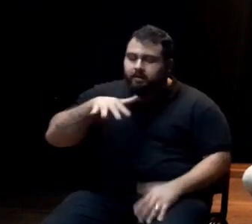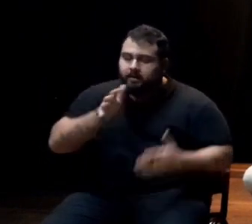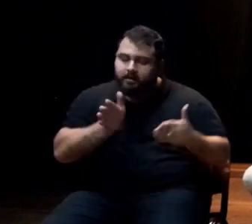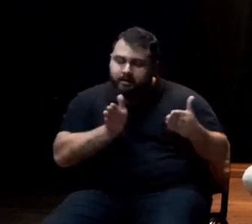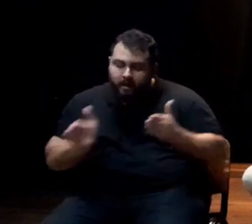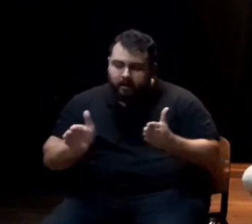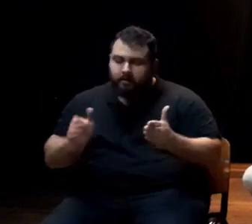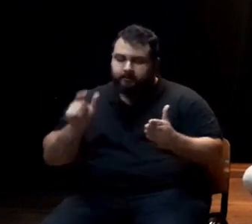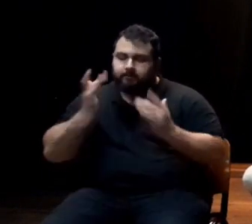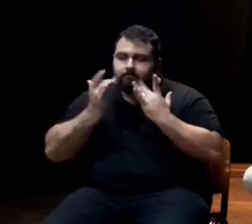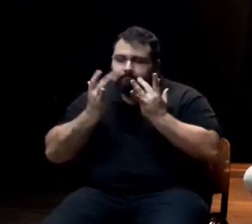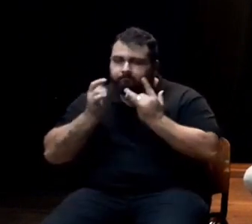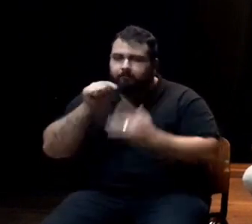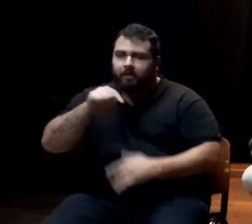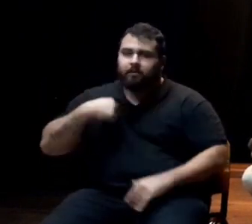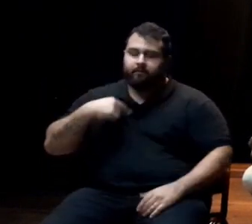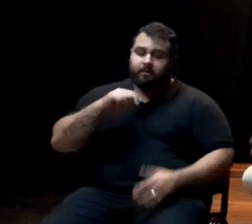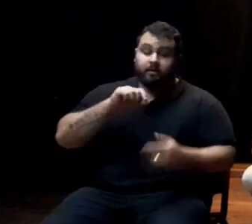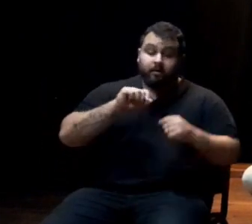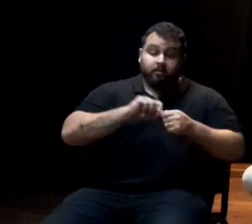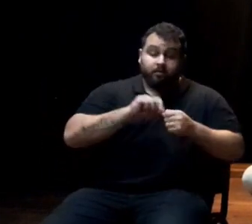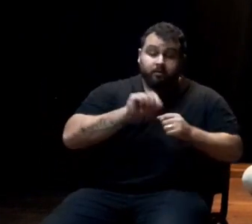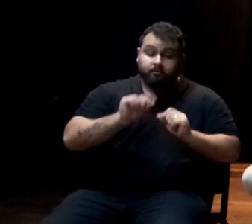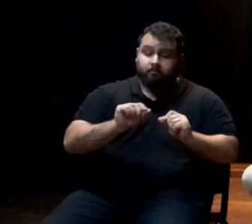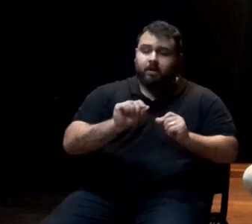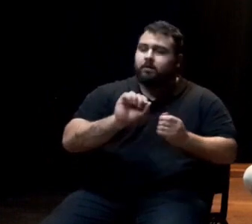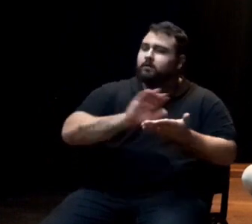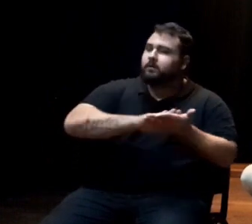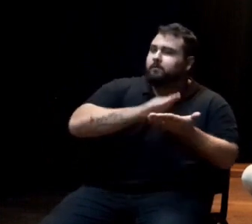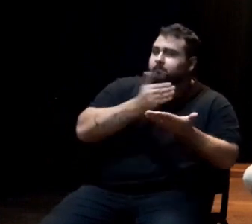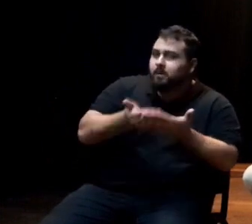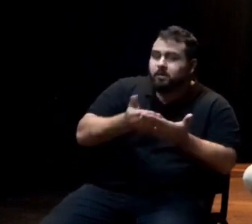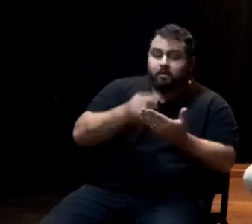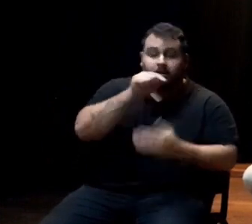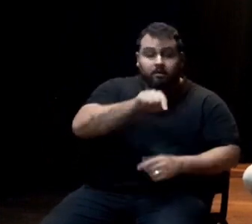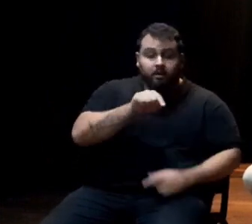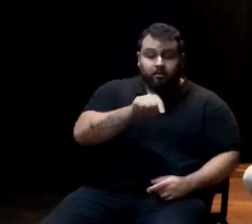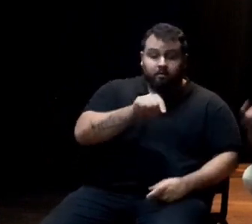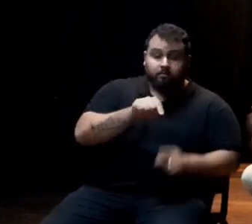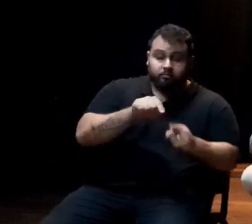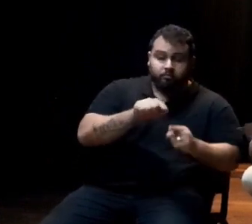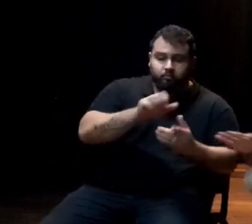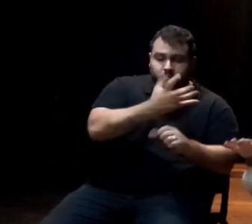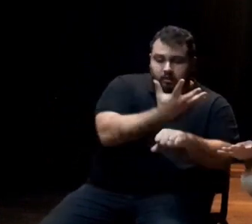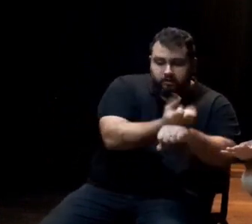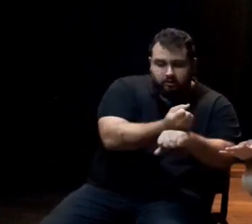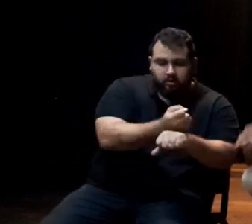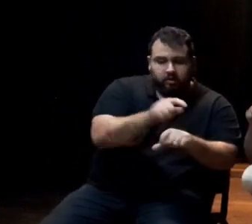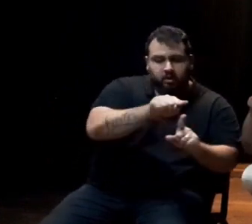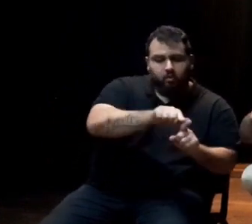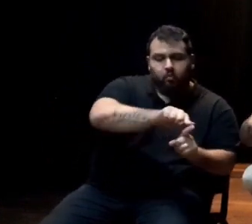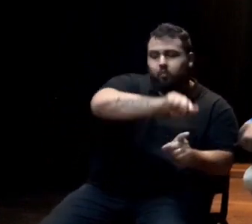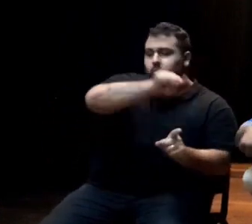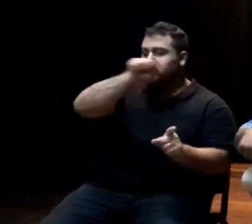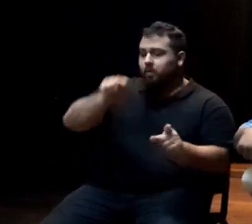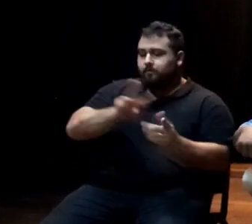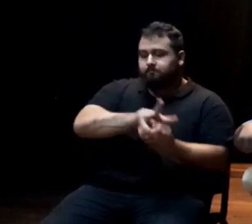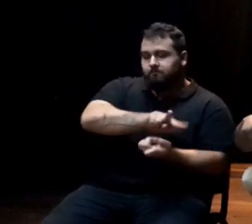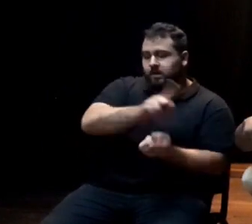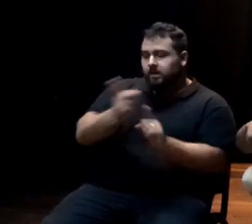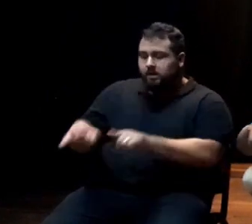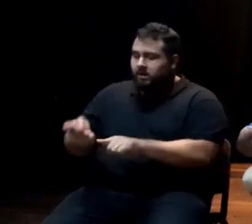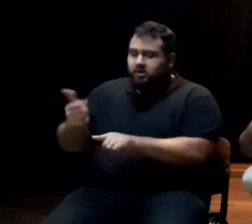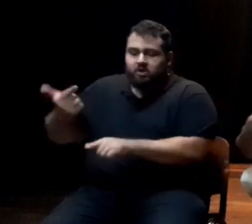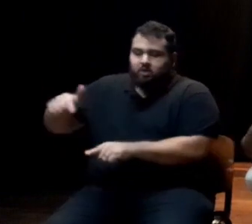gente está fazendo uma interpretação, porque a gente está saindo de um registro para algo que não tem registro, que é a tradução ao vivo